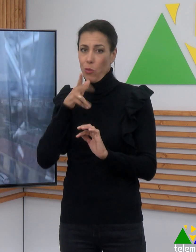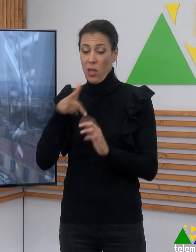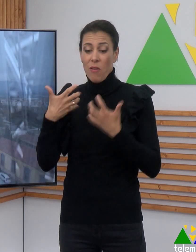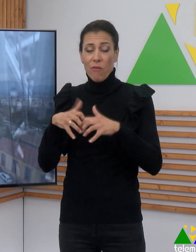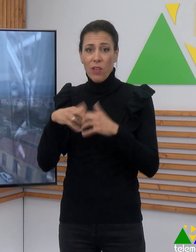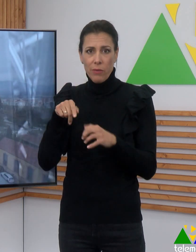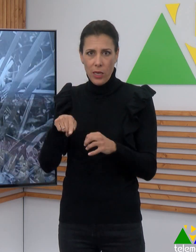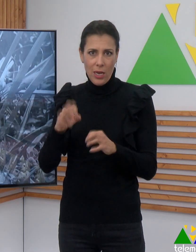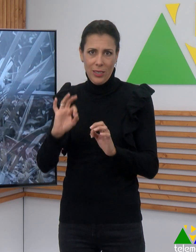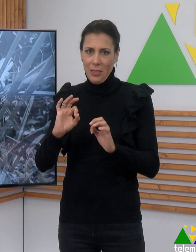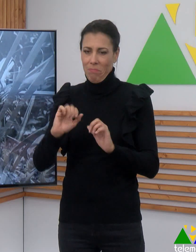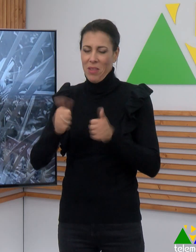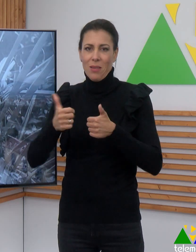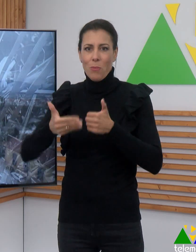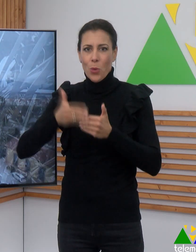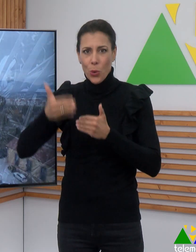fábrica moderna